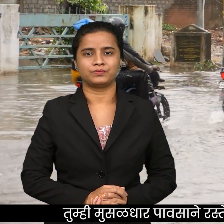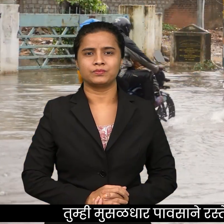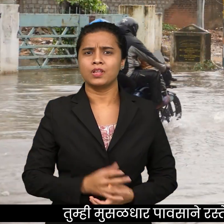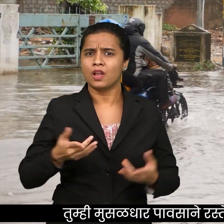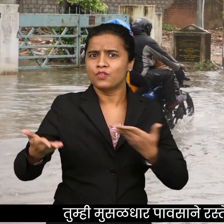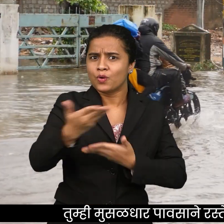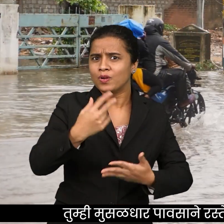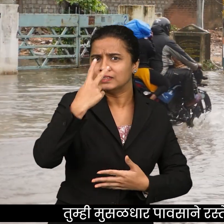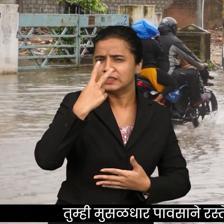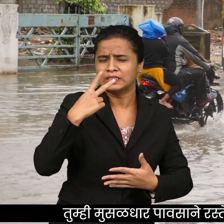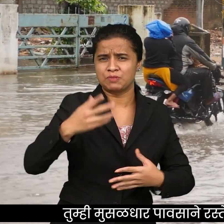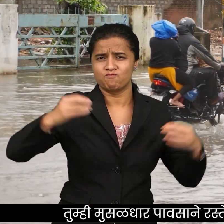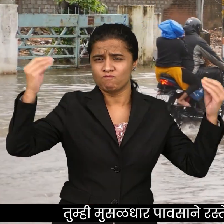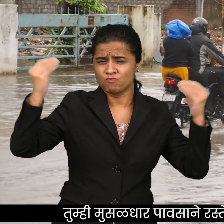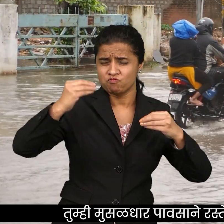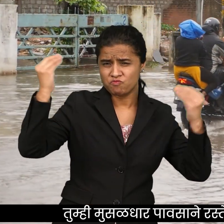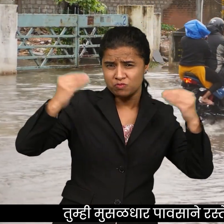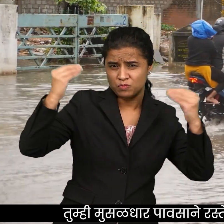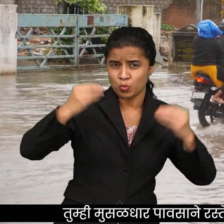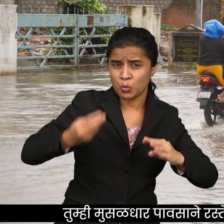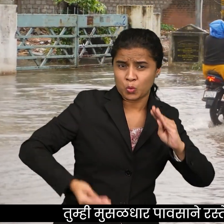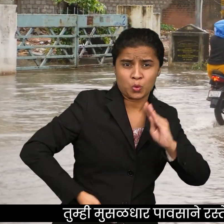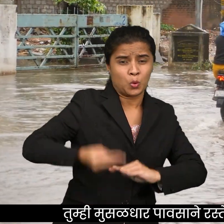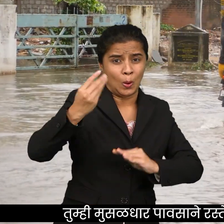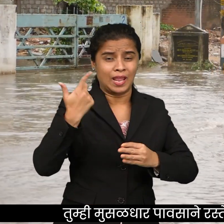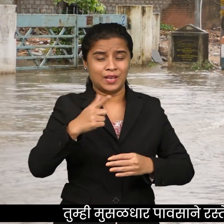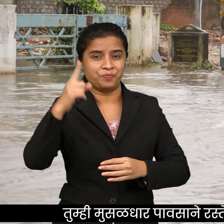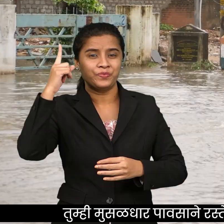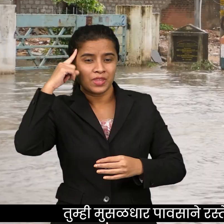तुम्ही मुसळधार पावसाने रस्ते आणि घरे भिजताना पाहिली आहेत का?